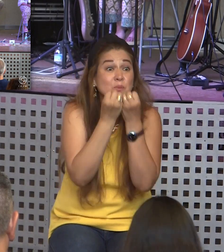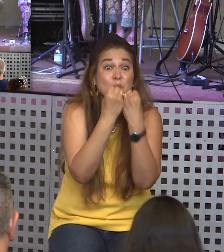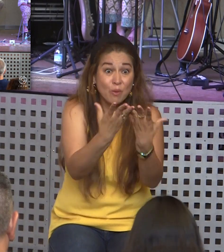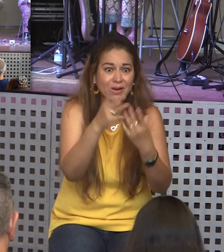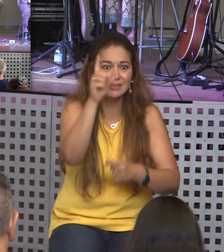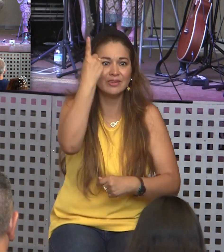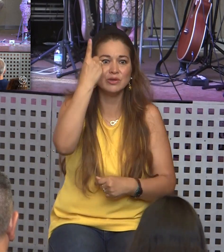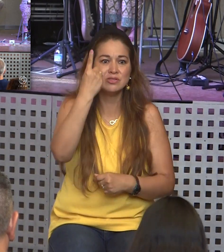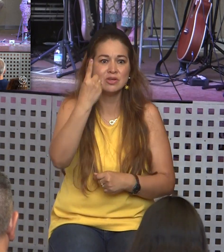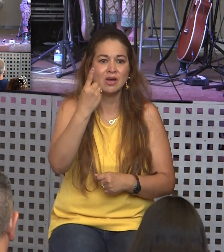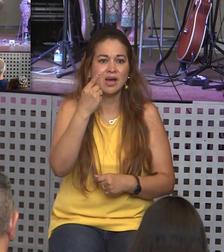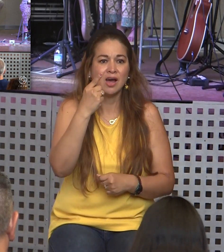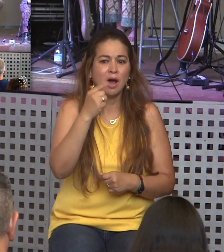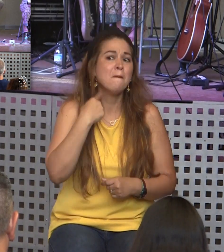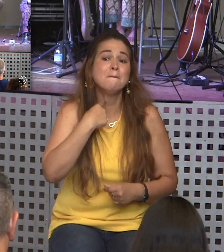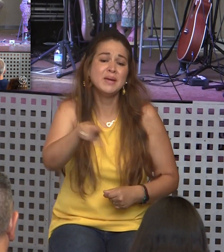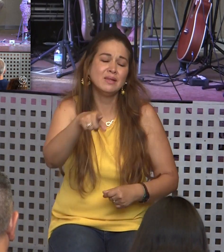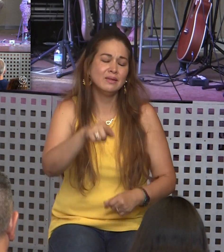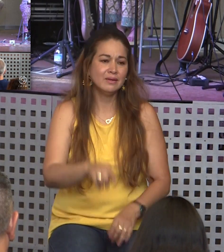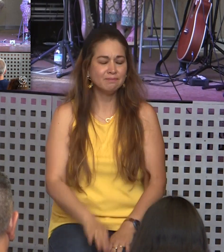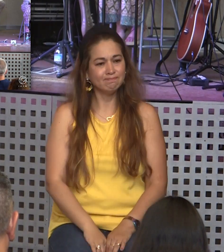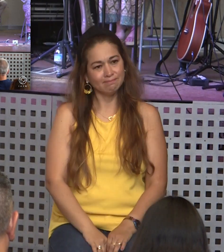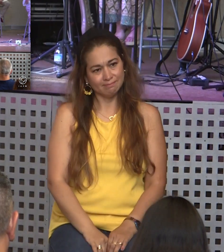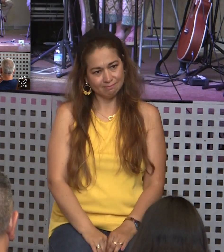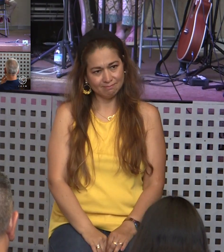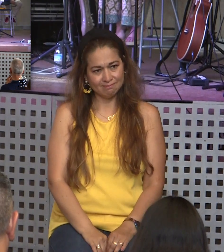Vuestros hijos y vuestras hijas